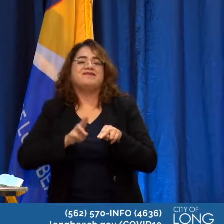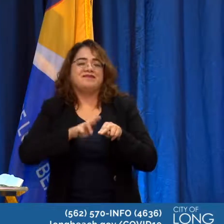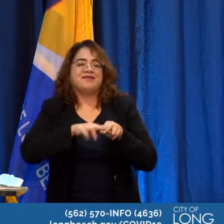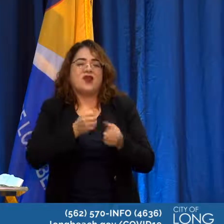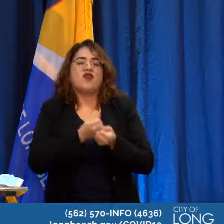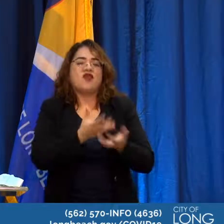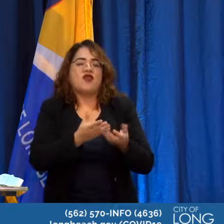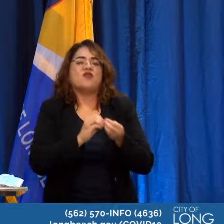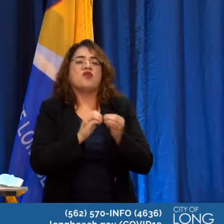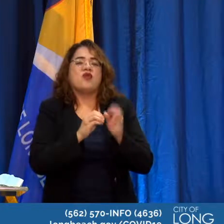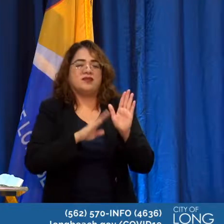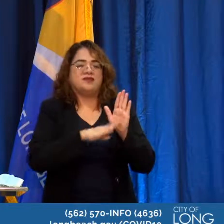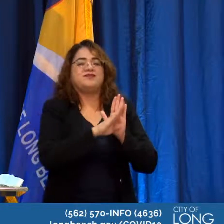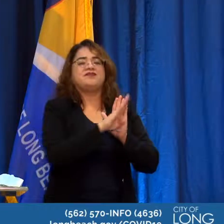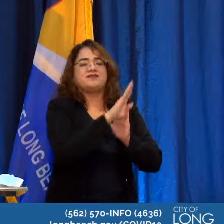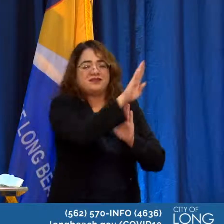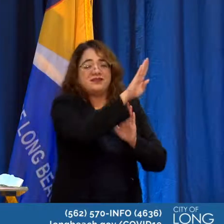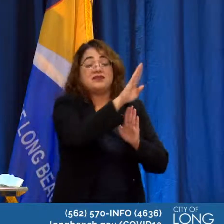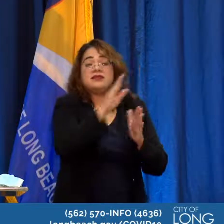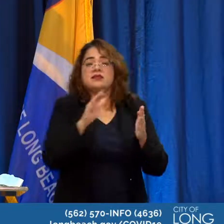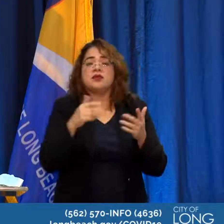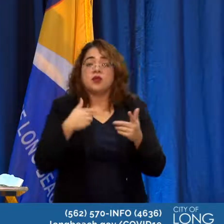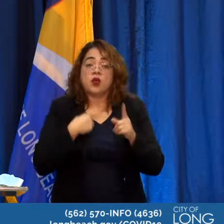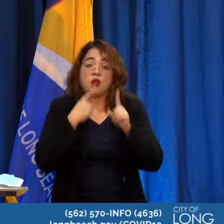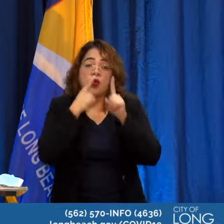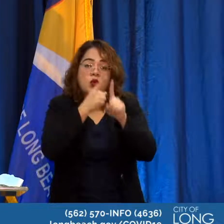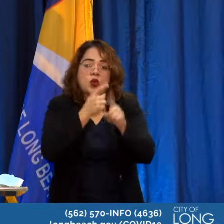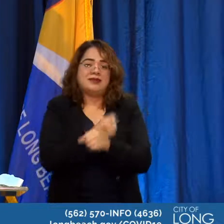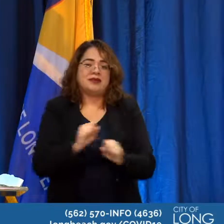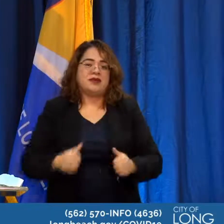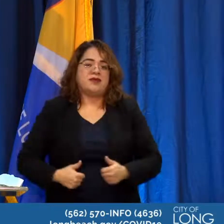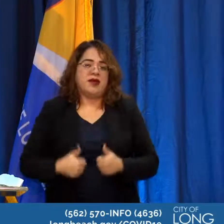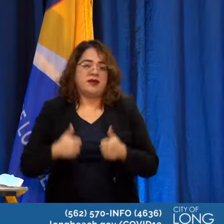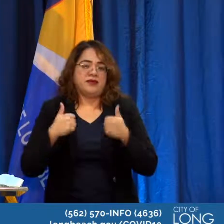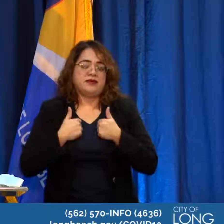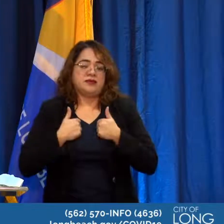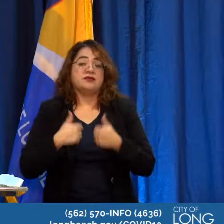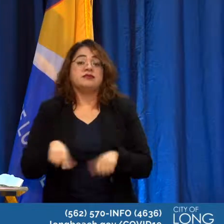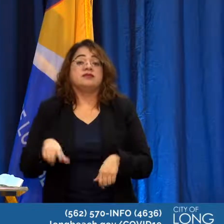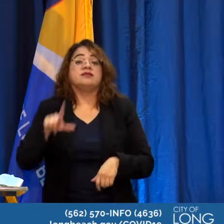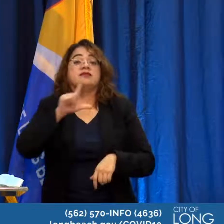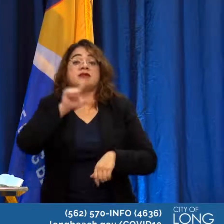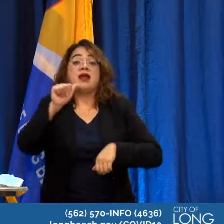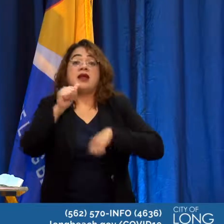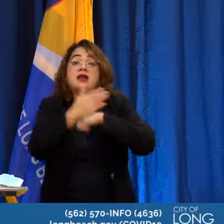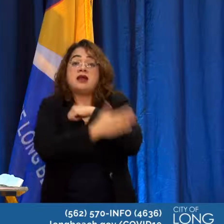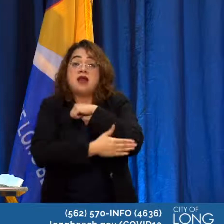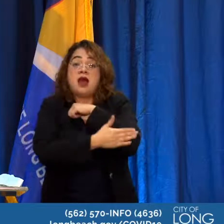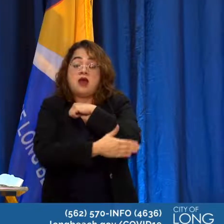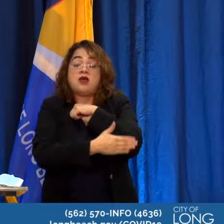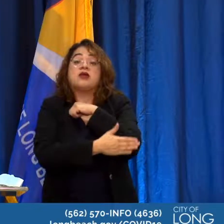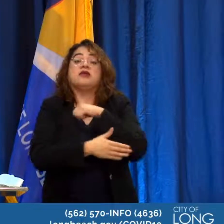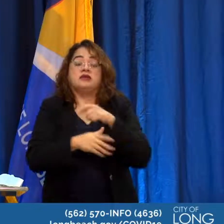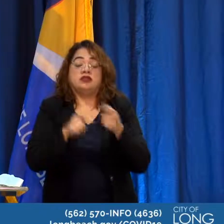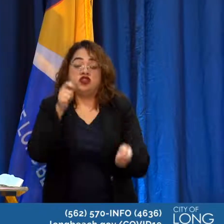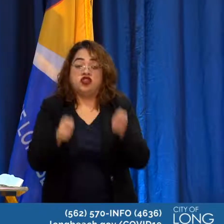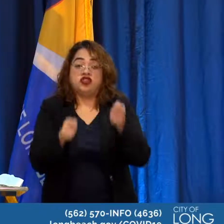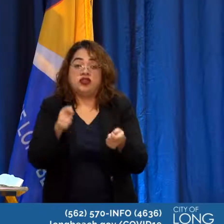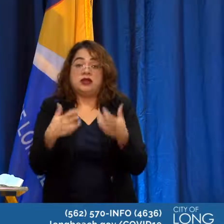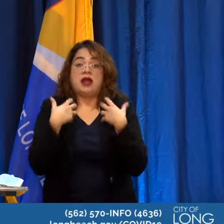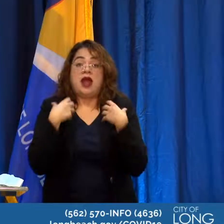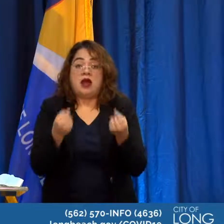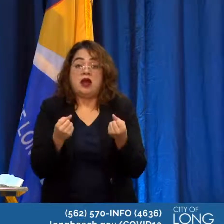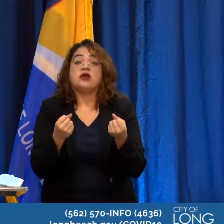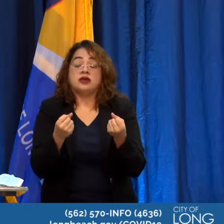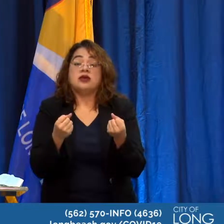ahorita es salvar vidas. Muchos condados han hecho cambios a sus órdenes de salud. No son los